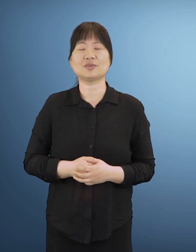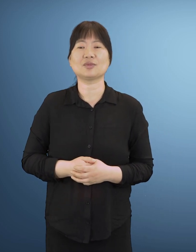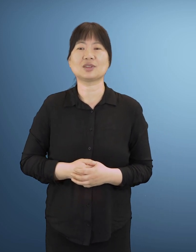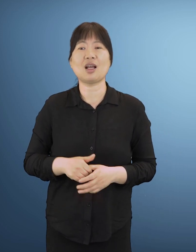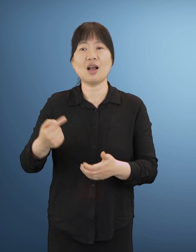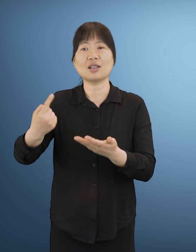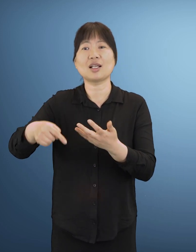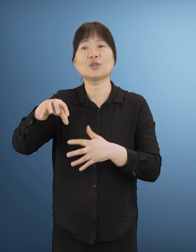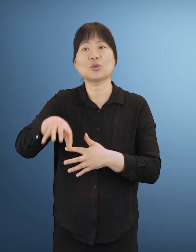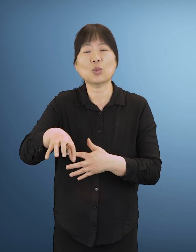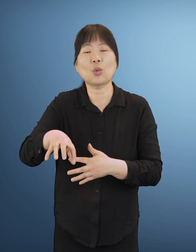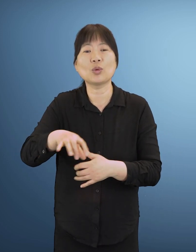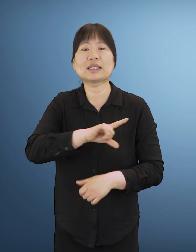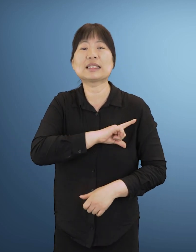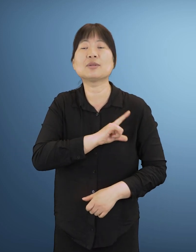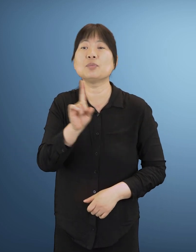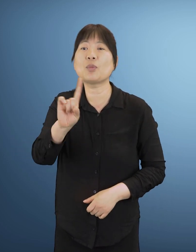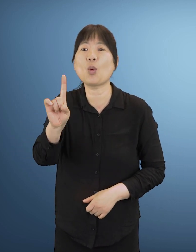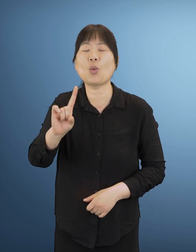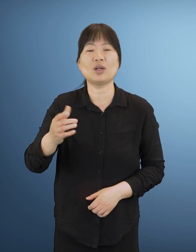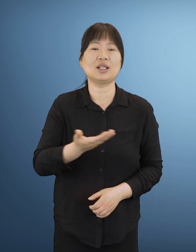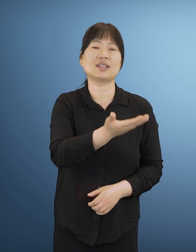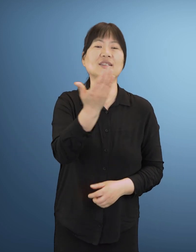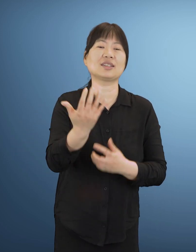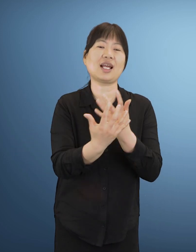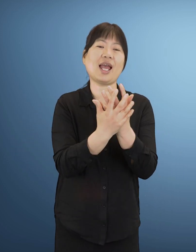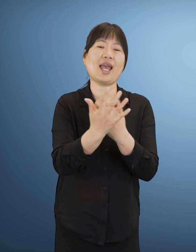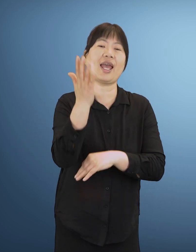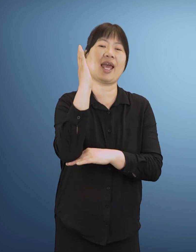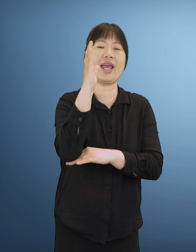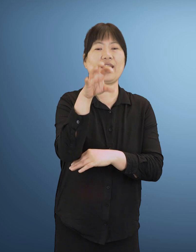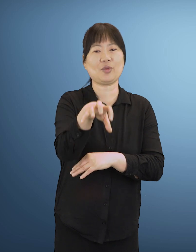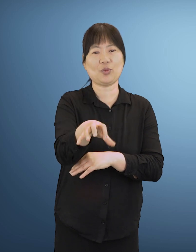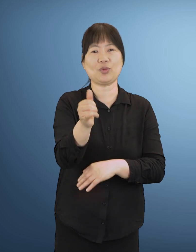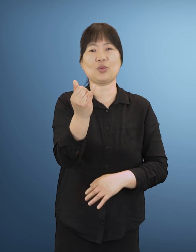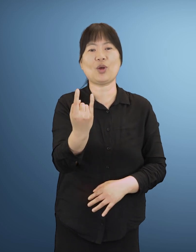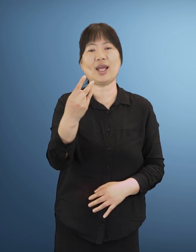어디서 가르치셨어요? 그들의 회당에서 가르치셨어요.